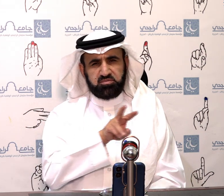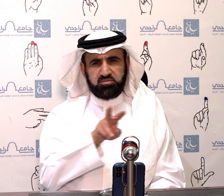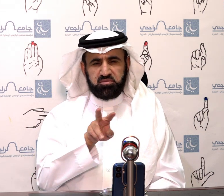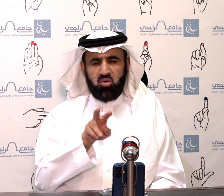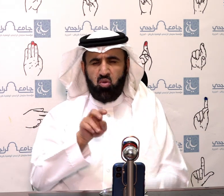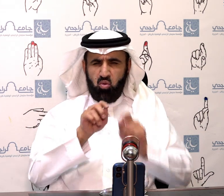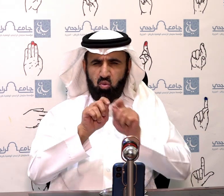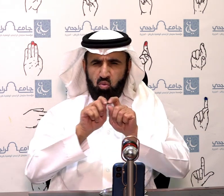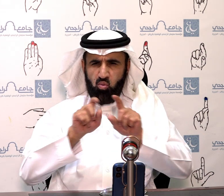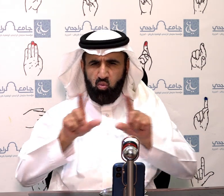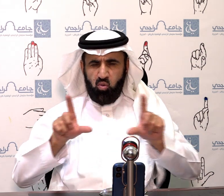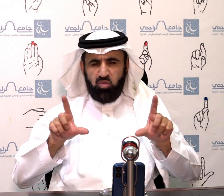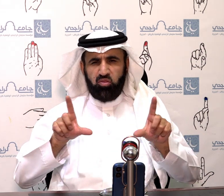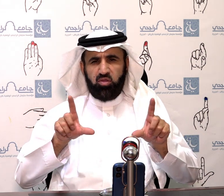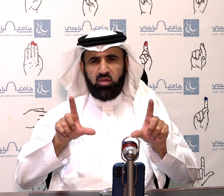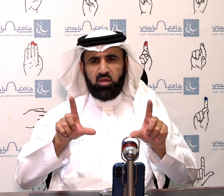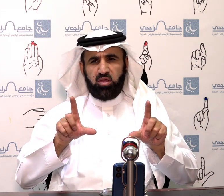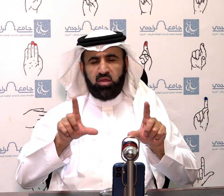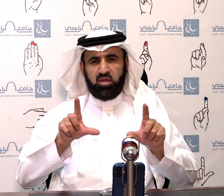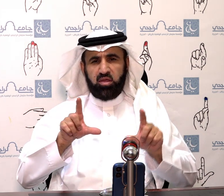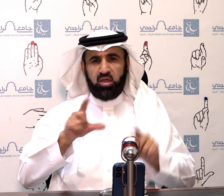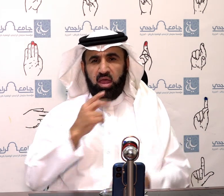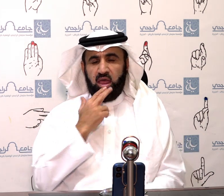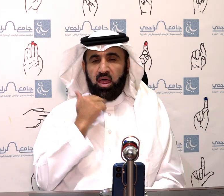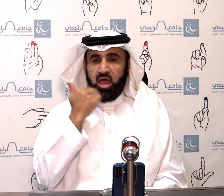أن بين لنا مراتب الخير والثواب،